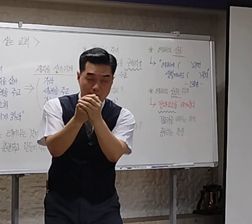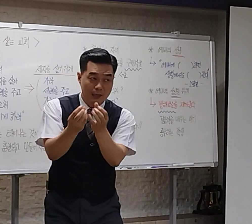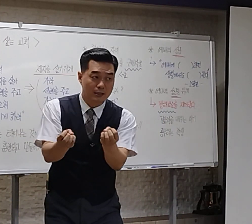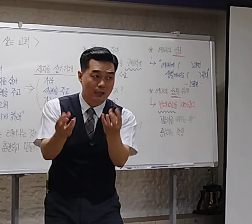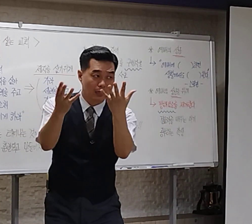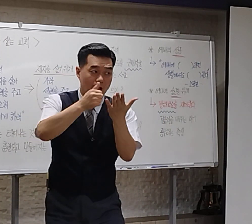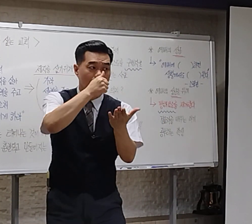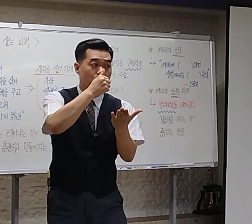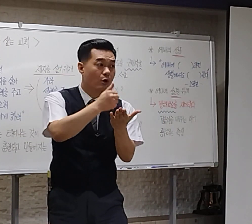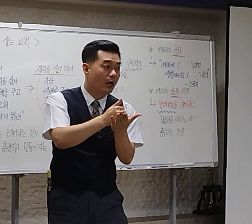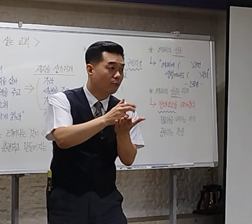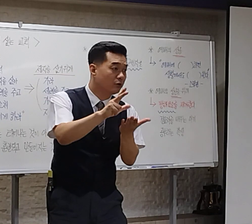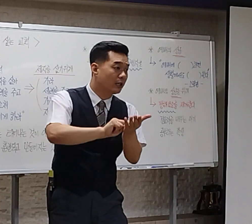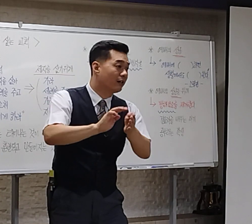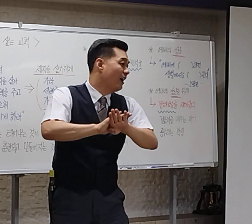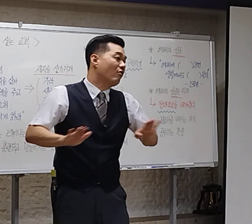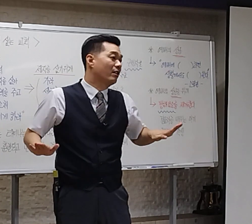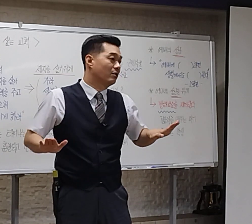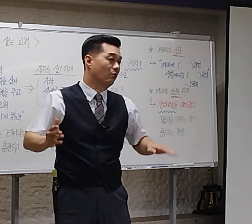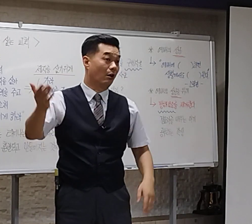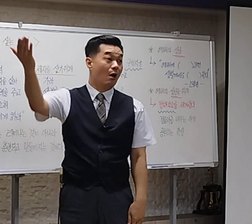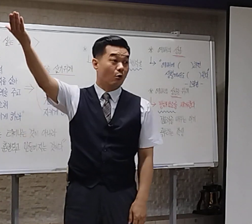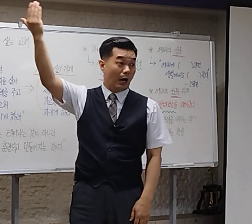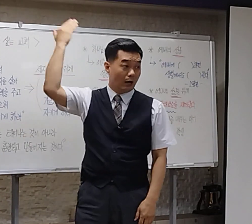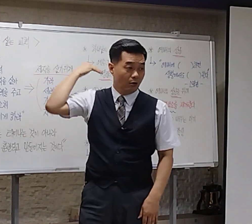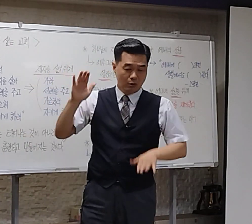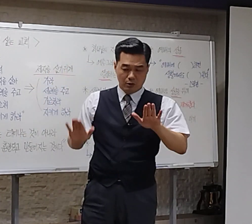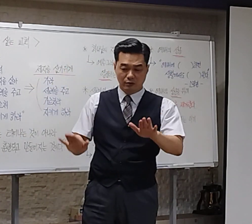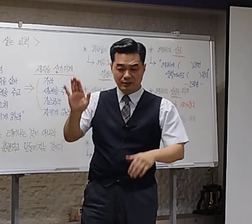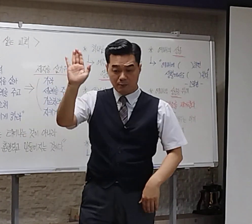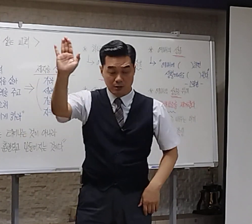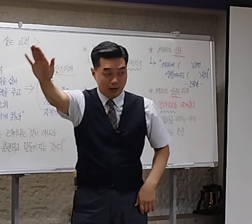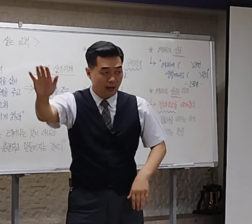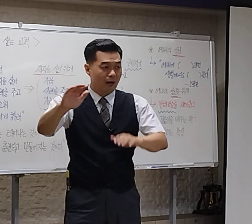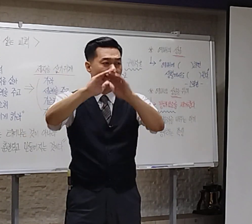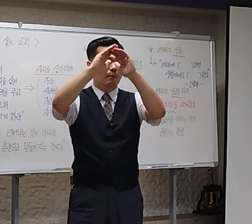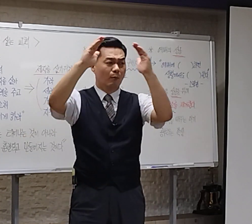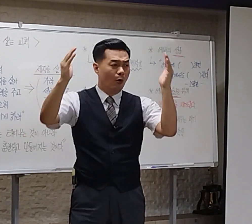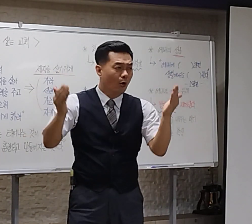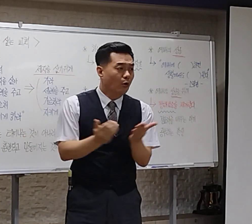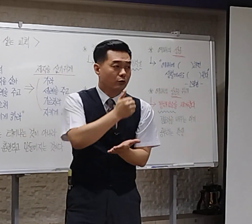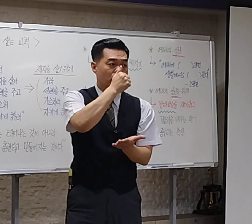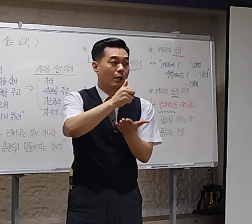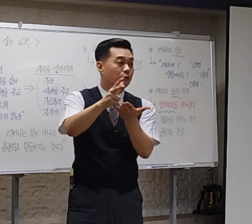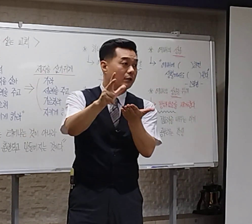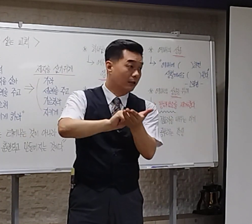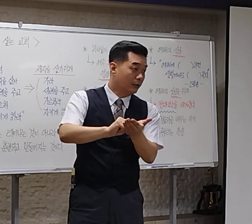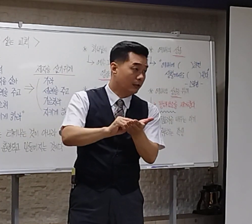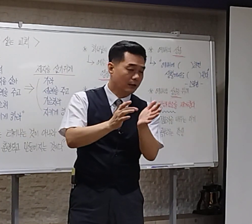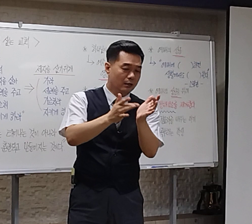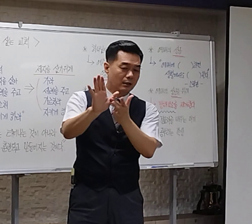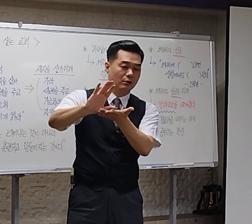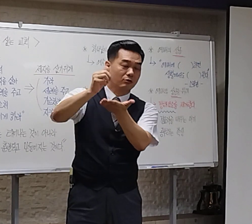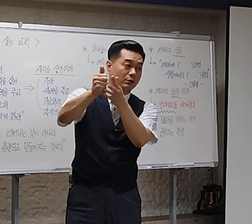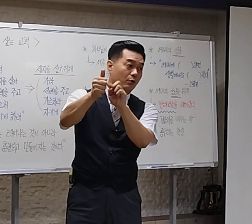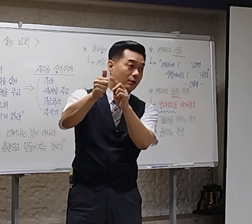완벽한 제사, 죄의 문제를 해결하시는 거예요. 과거, 현재, 미래 모든 죄 문제를 예수